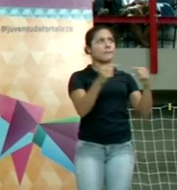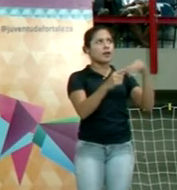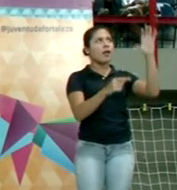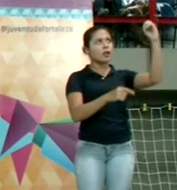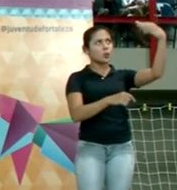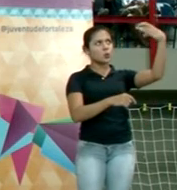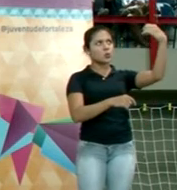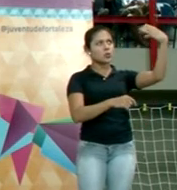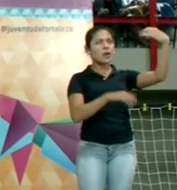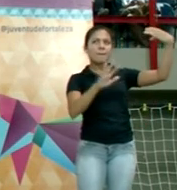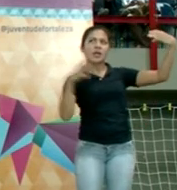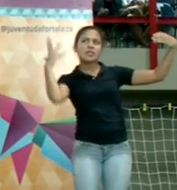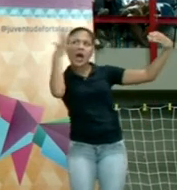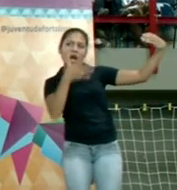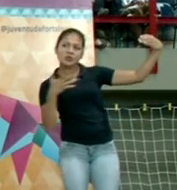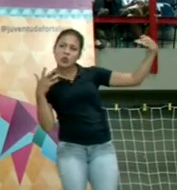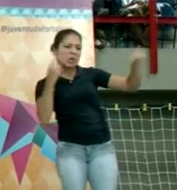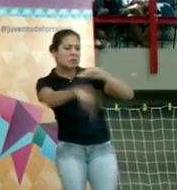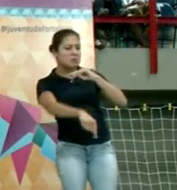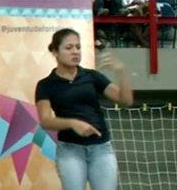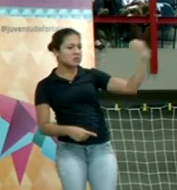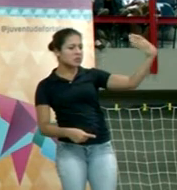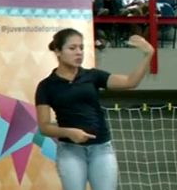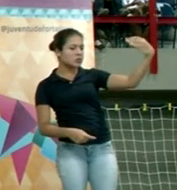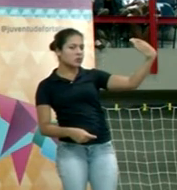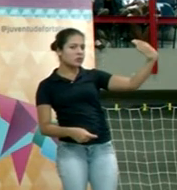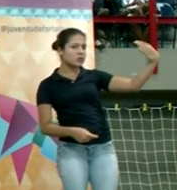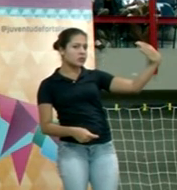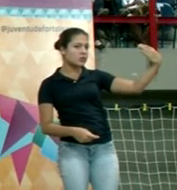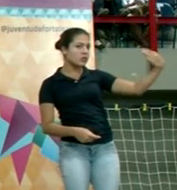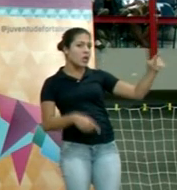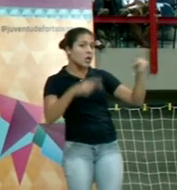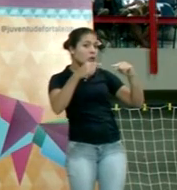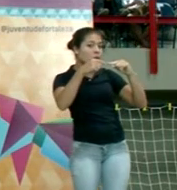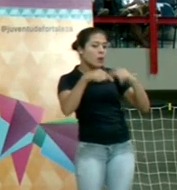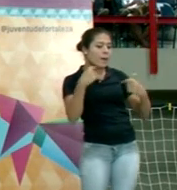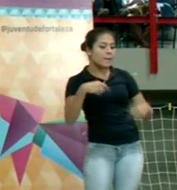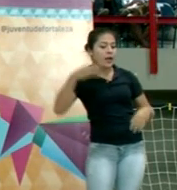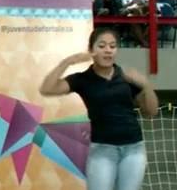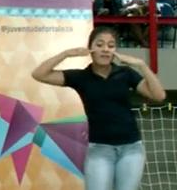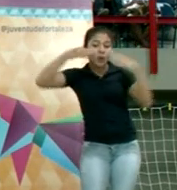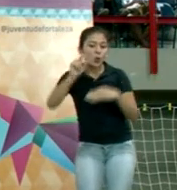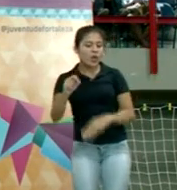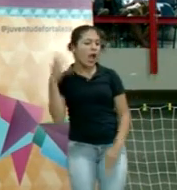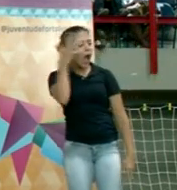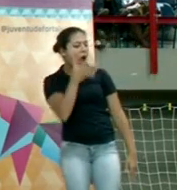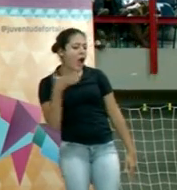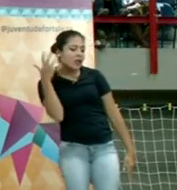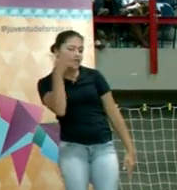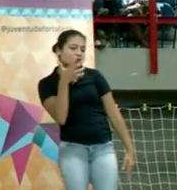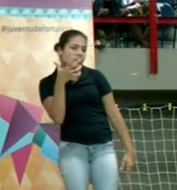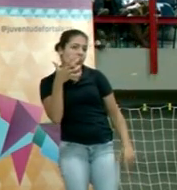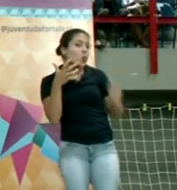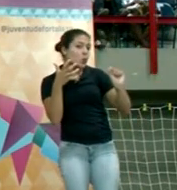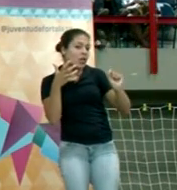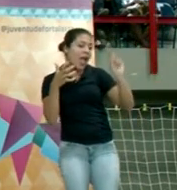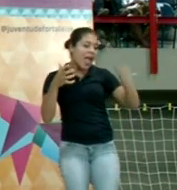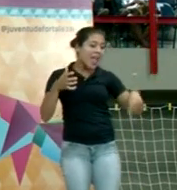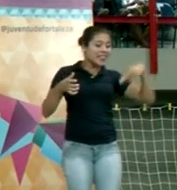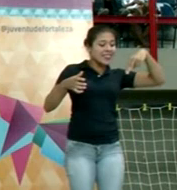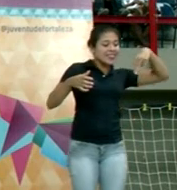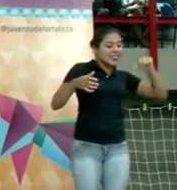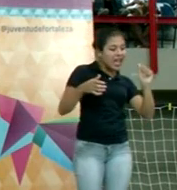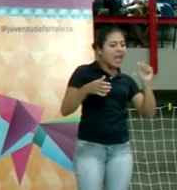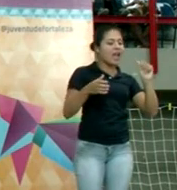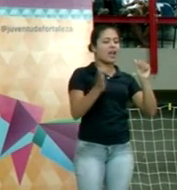Não faça confusão. Não é para pensar no rádio, é para pensar na rádio. Olha a